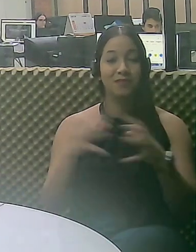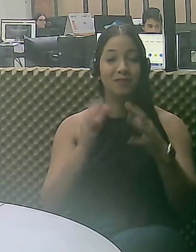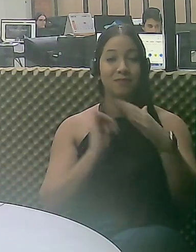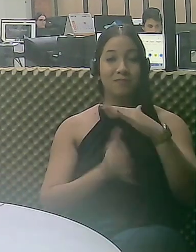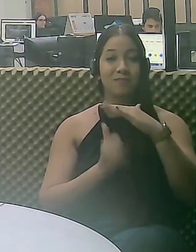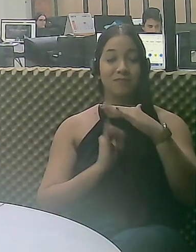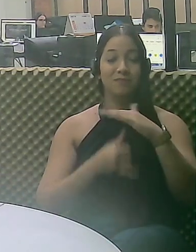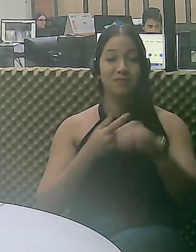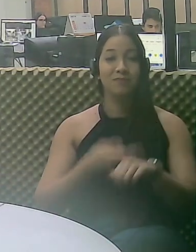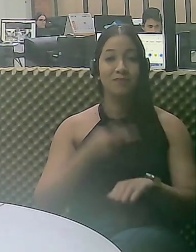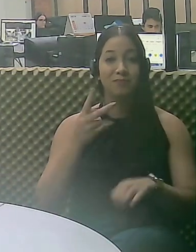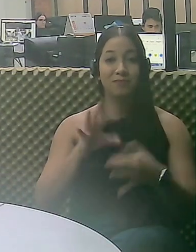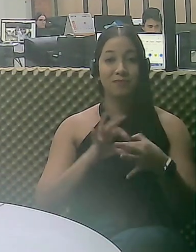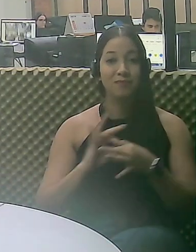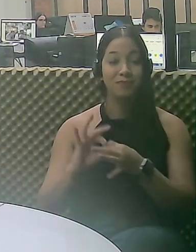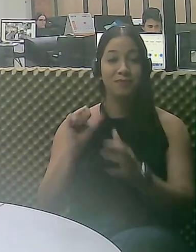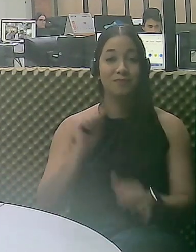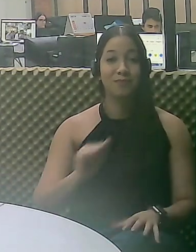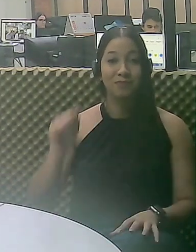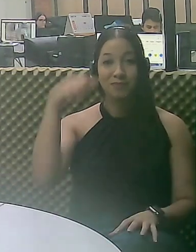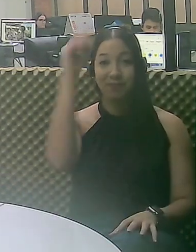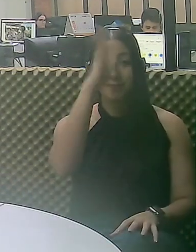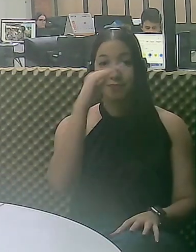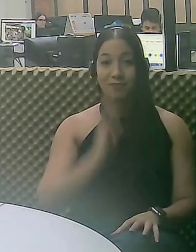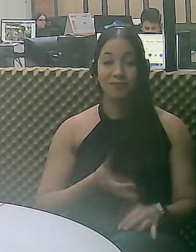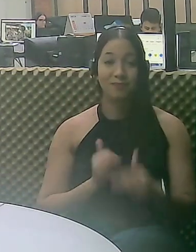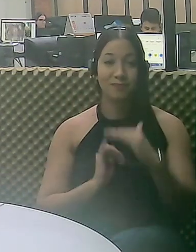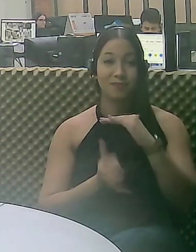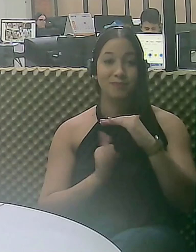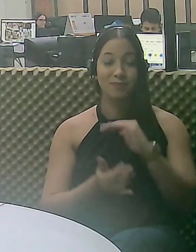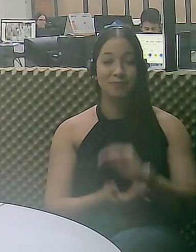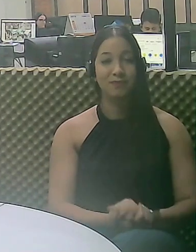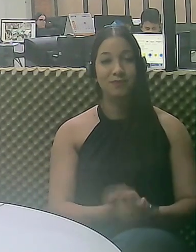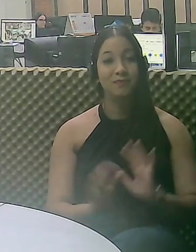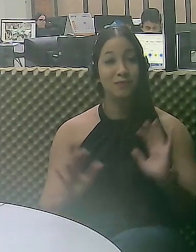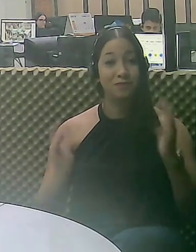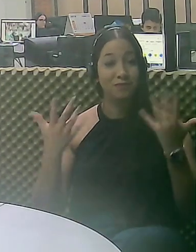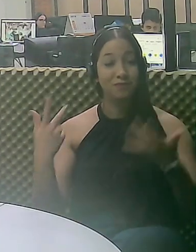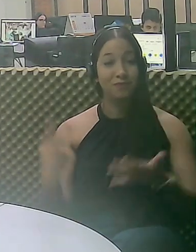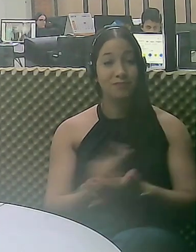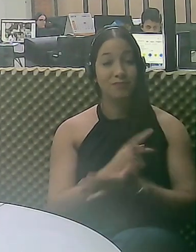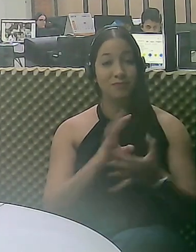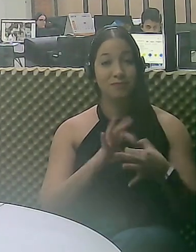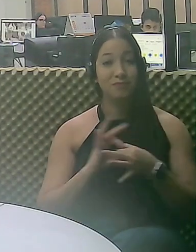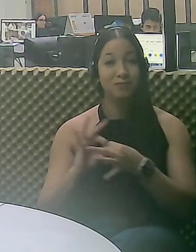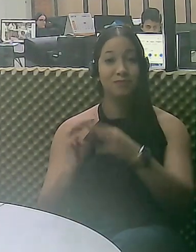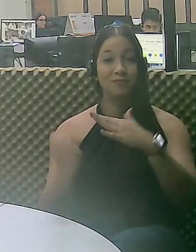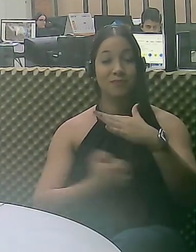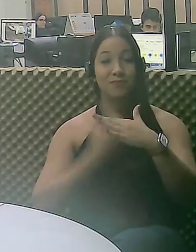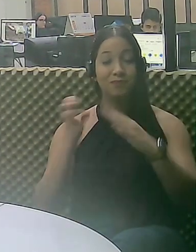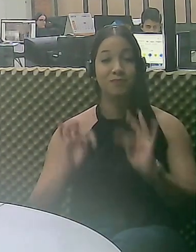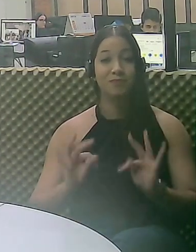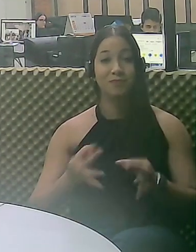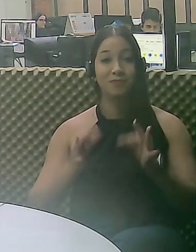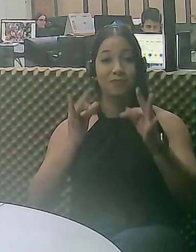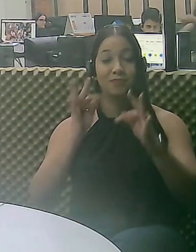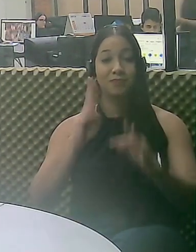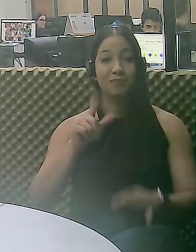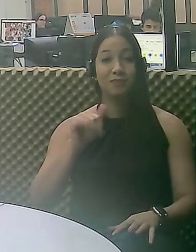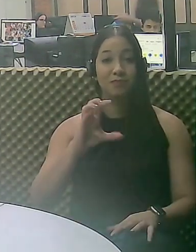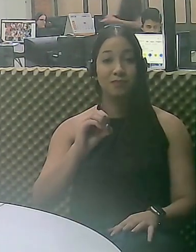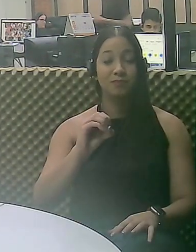Startup Awards, ligada à Associação Brasileira de Startups. O evento é realizado em parceria com a empresa de tecnologia